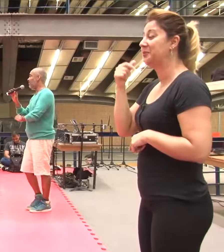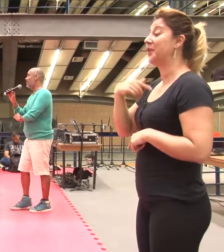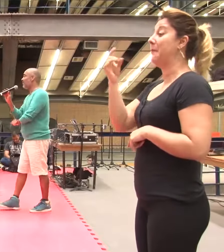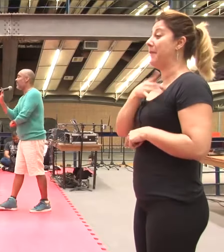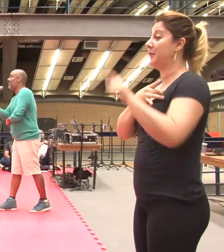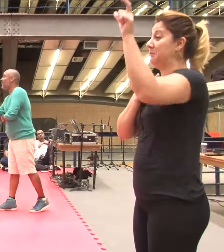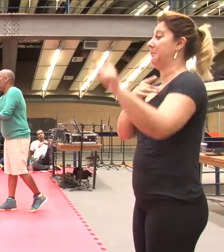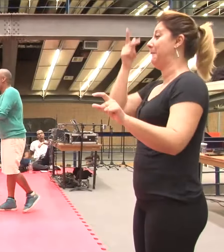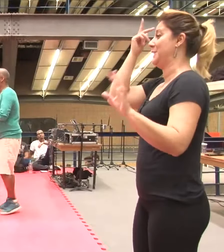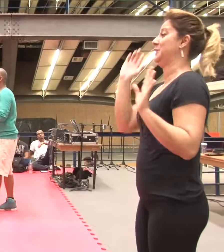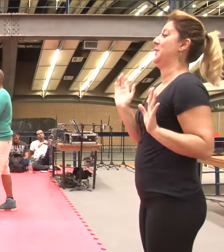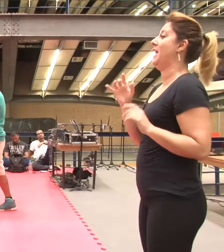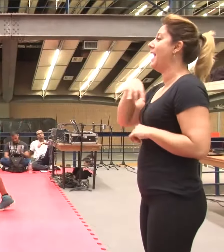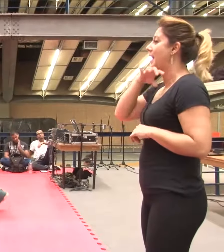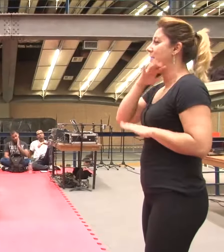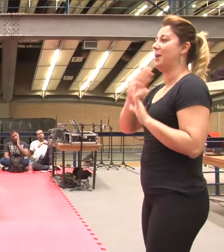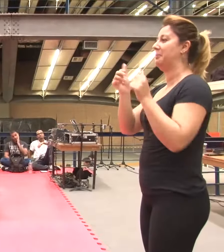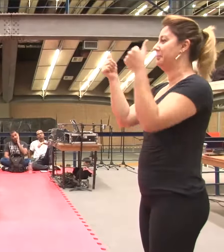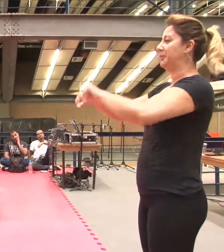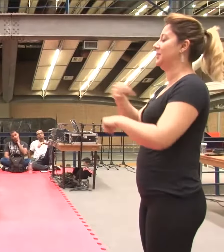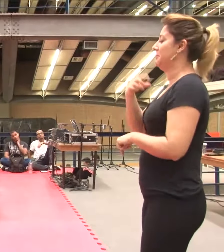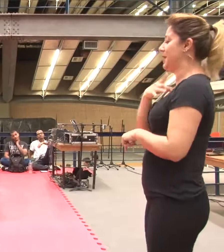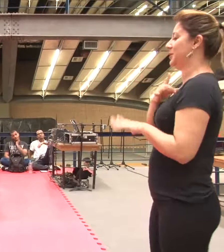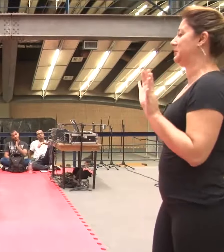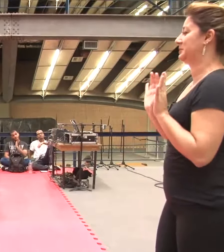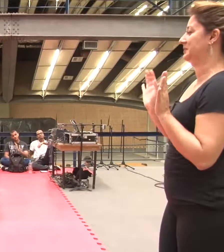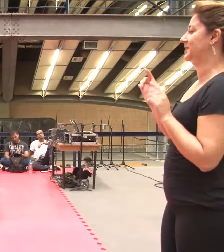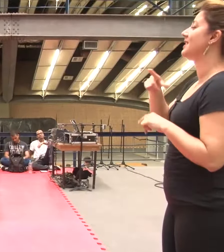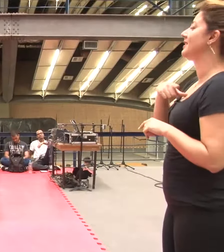imagina de animal não humano. É,